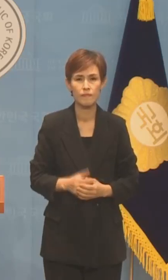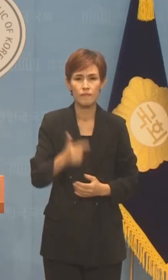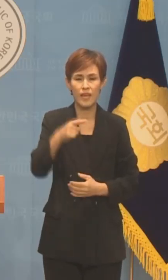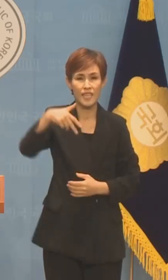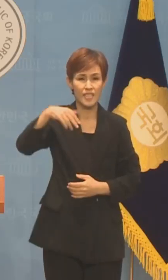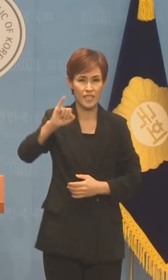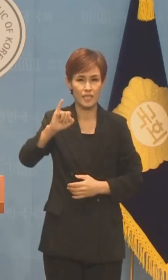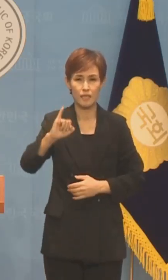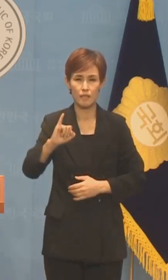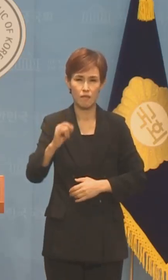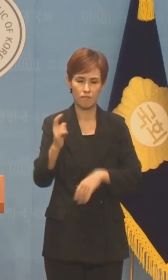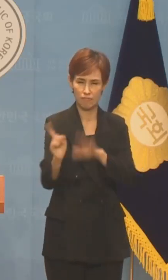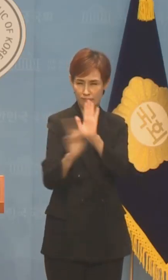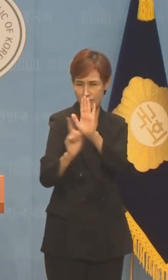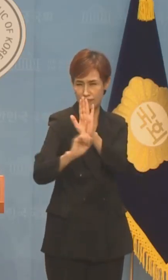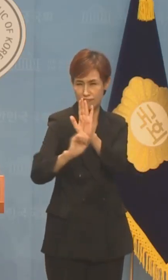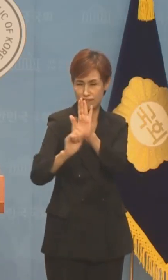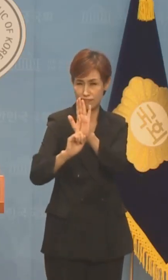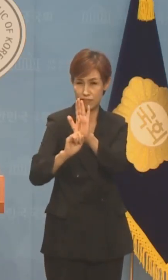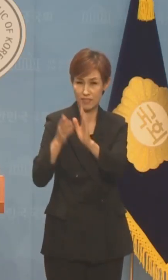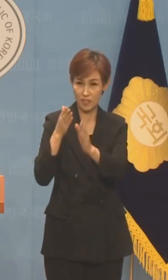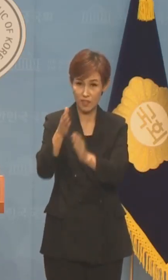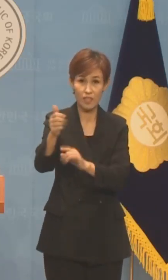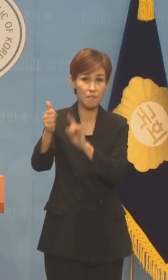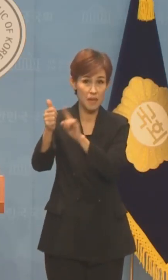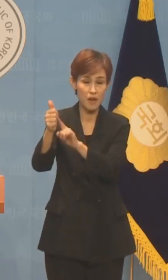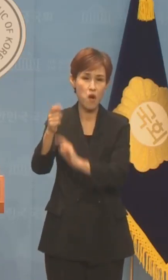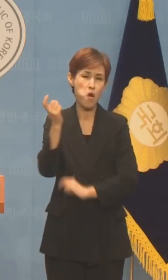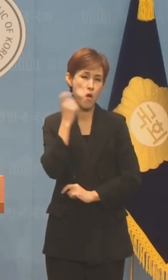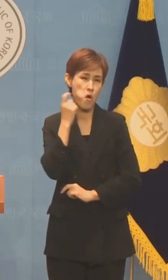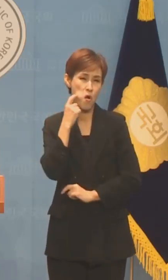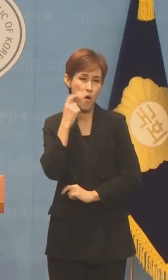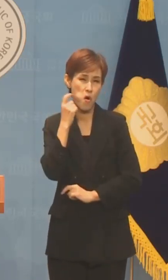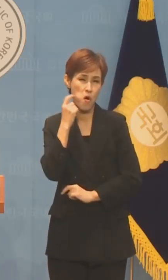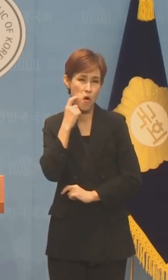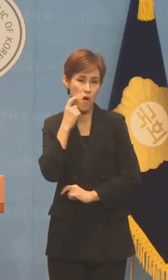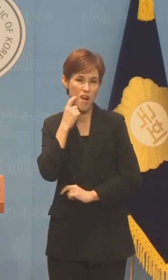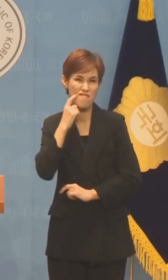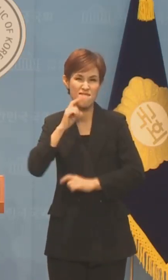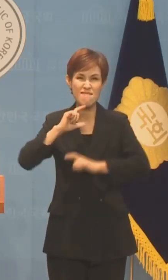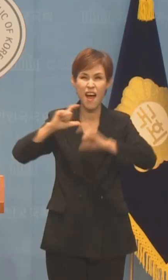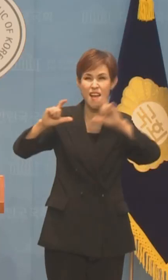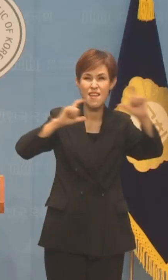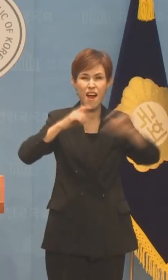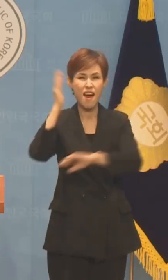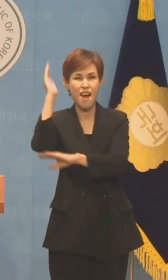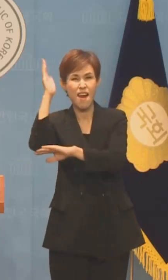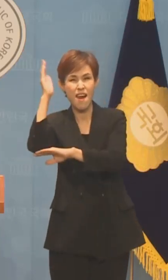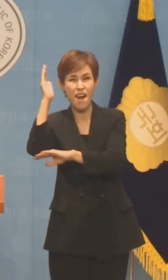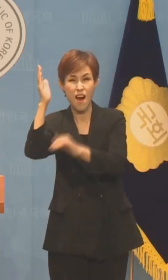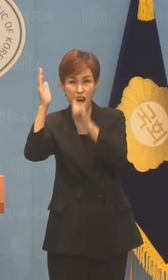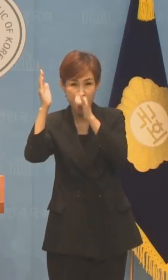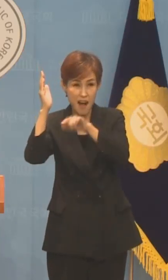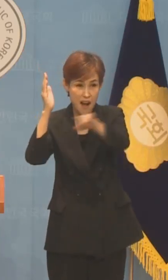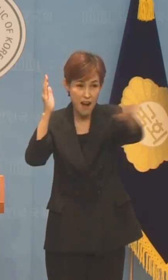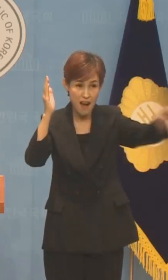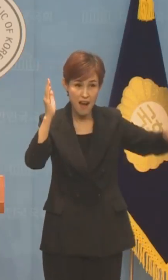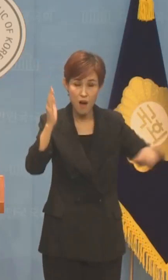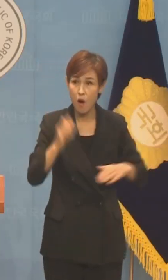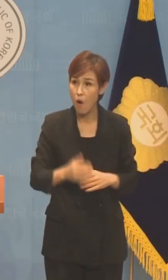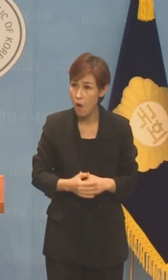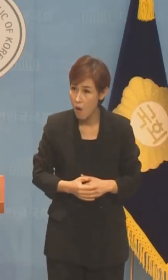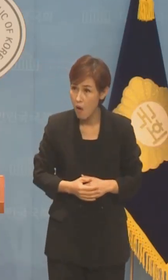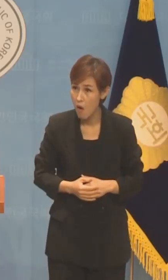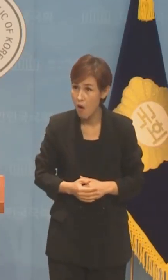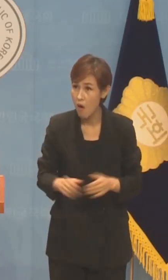나치 선전선동과 괴벨스는 거짓말을 충분히 큰 목소리로 반복해 말하면 사람들은 결국